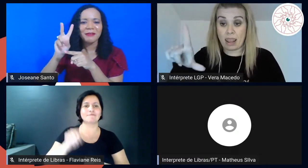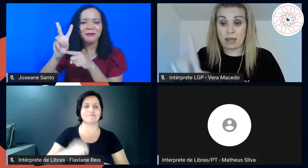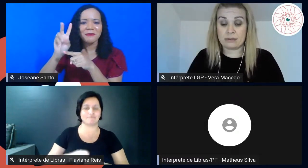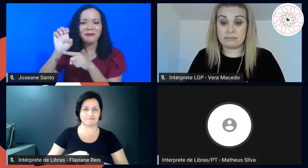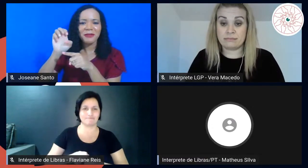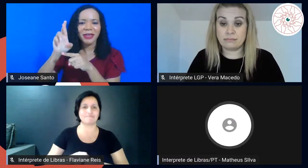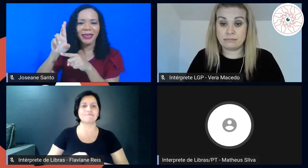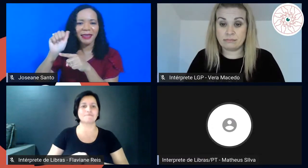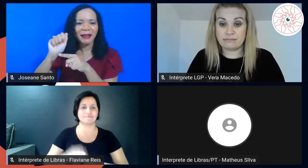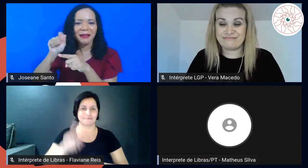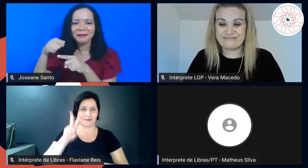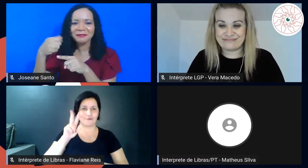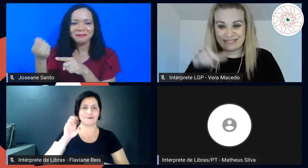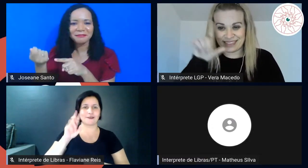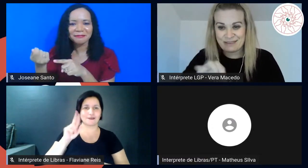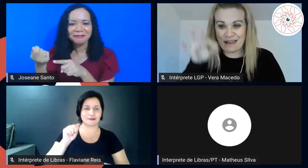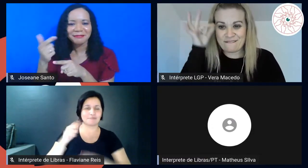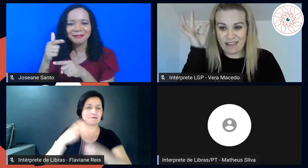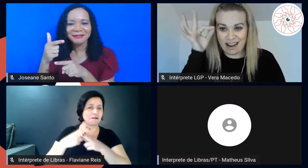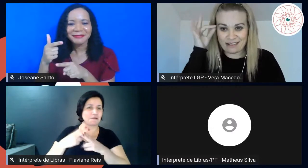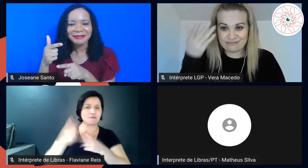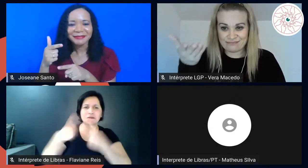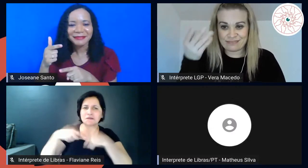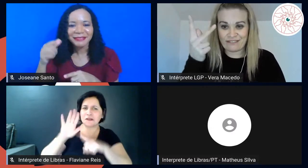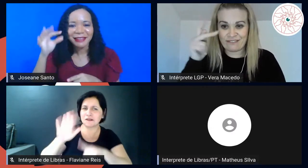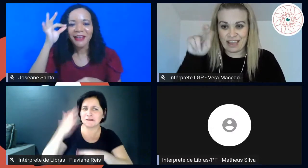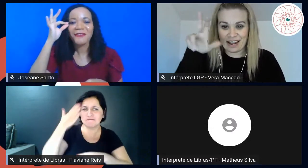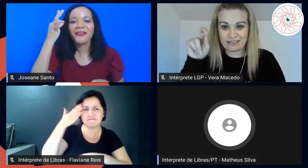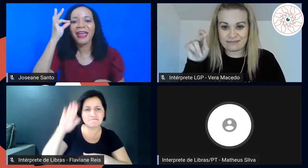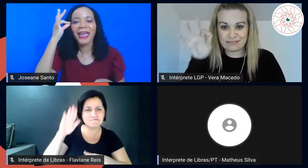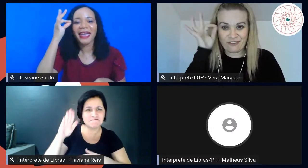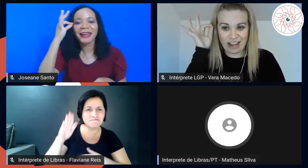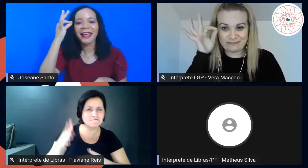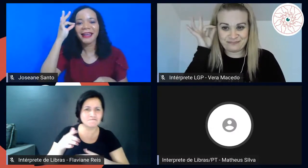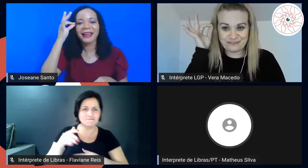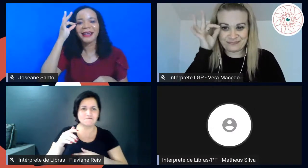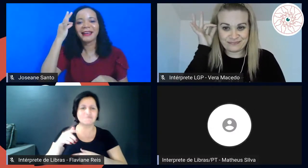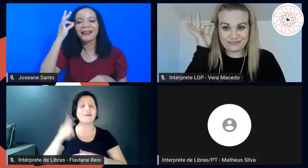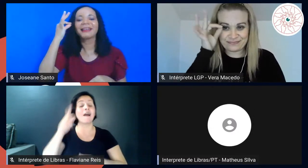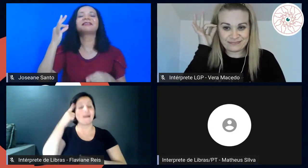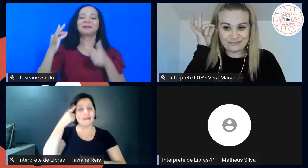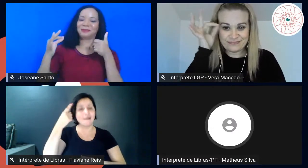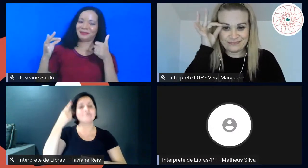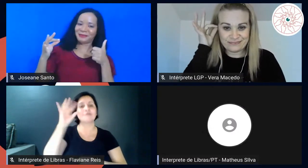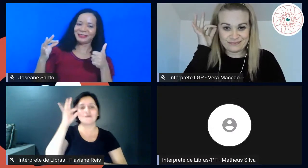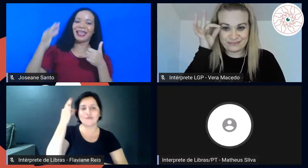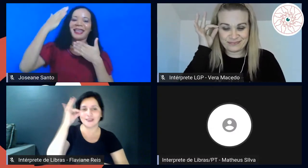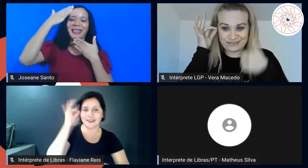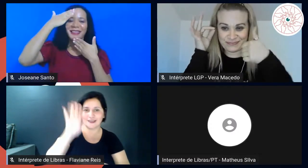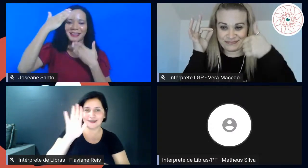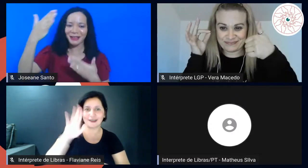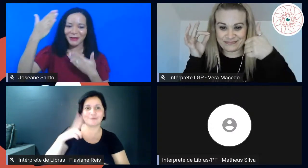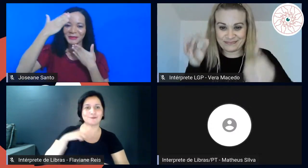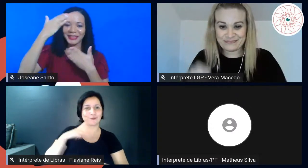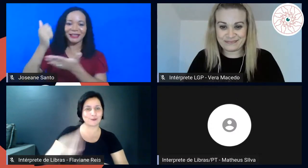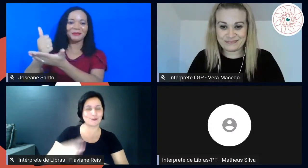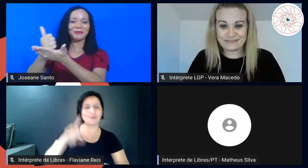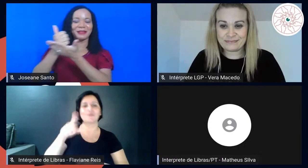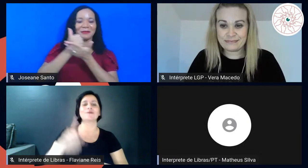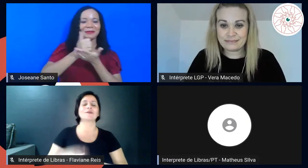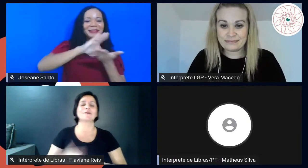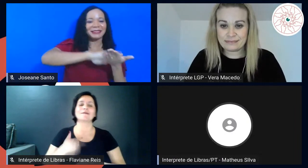Gabriel. A Vera também, qual seu sinal, Vera? Ah, esse aqui, tá